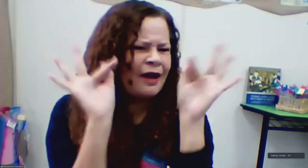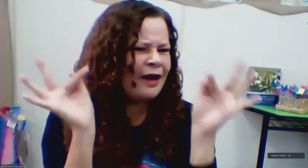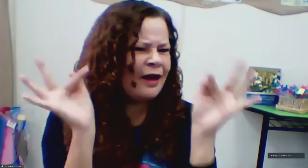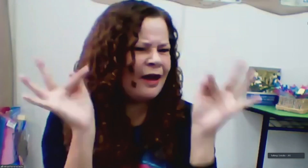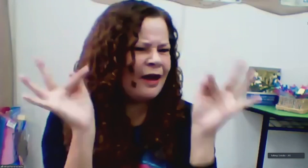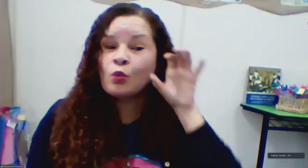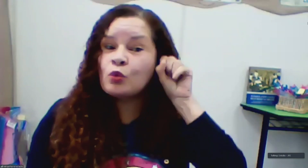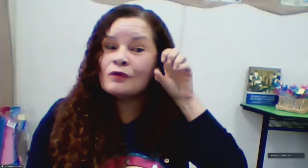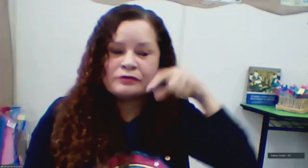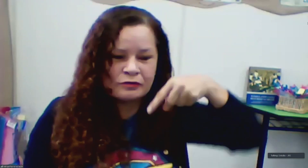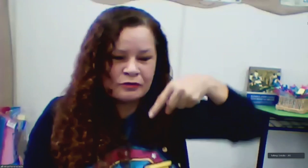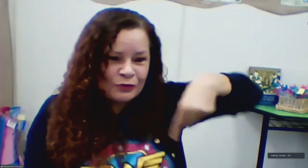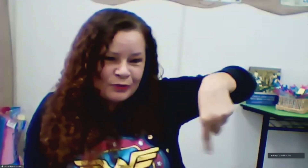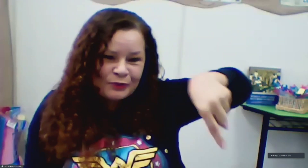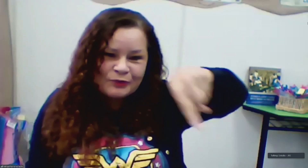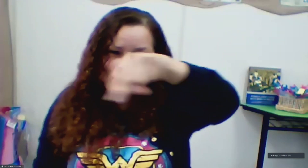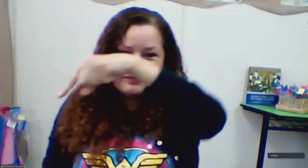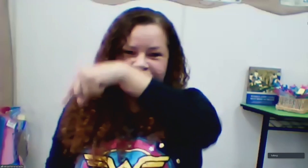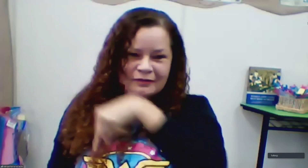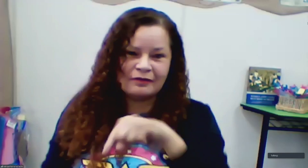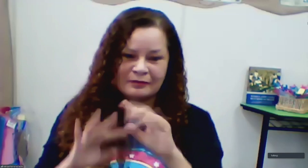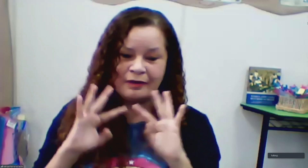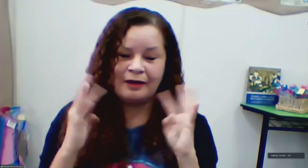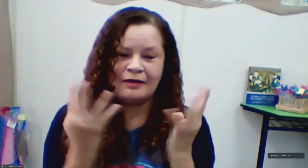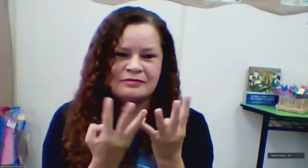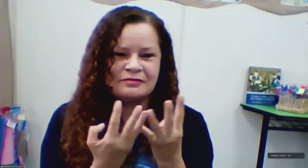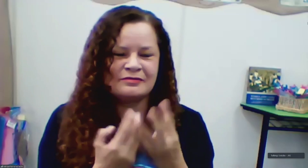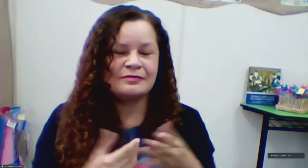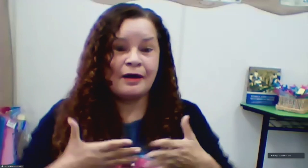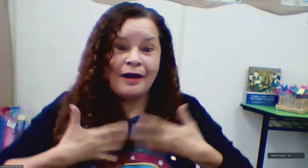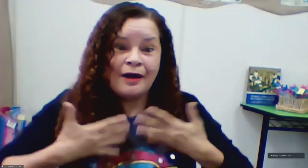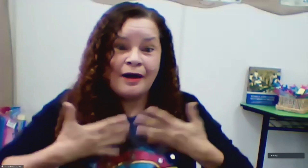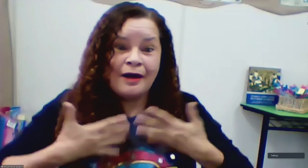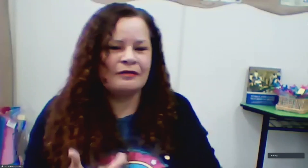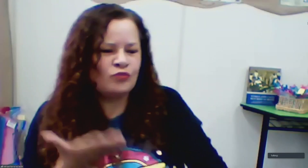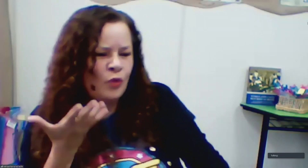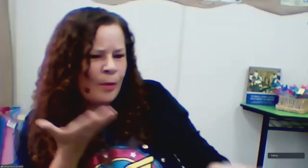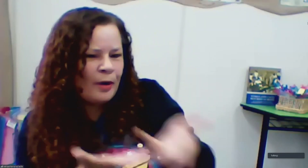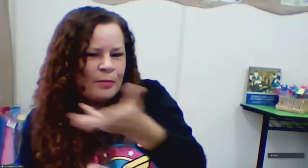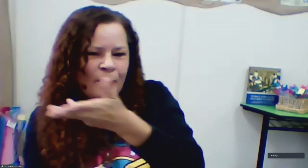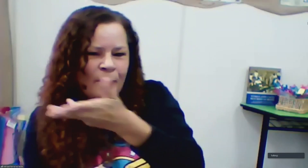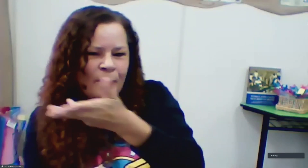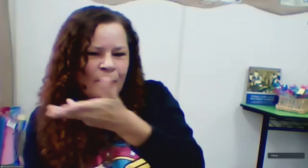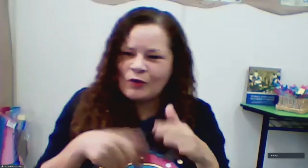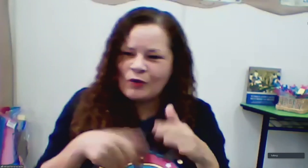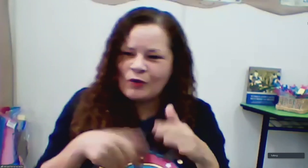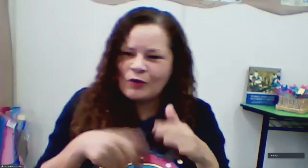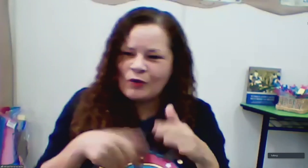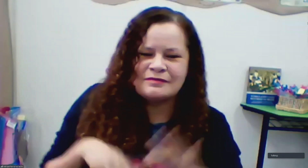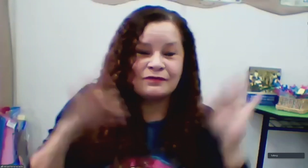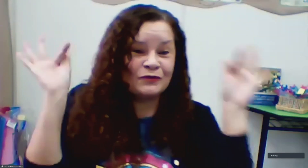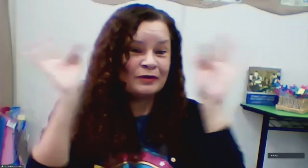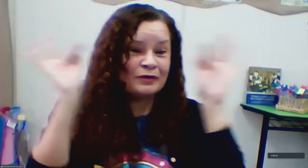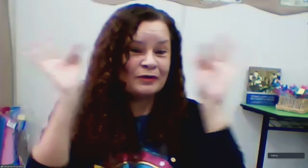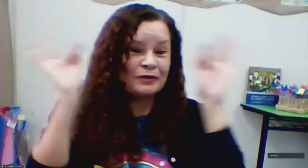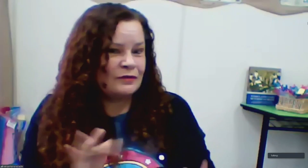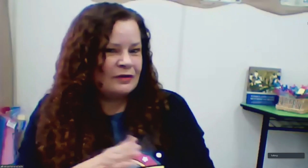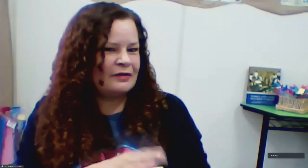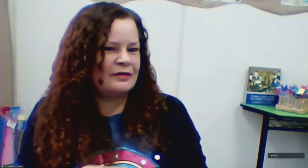reunião, sentamos em semicírculos, eles ficam muito felizes, os ouvintes sentam ali em semicírculo e